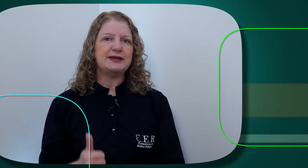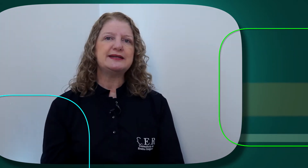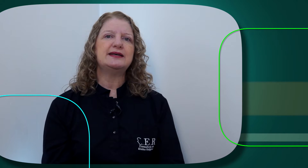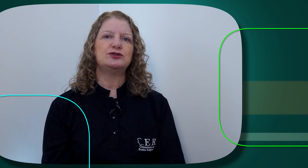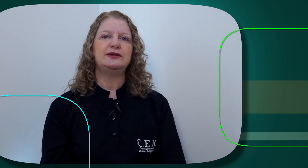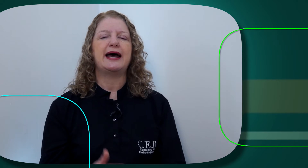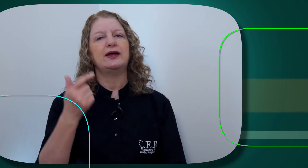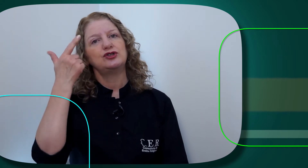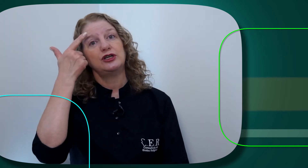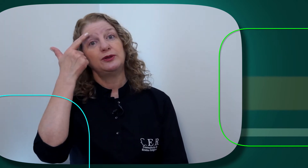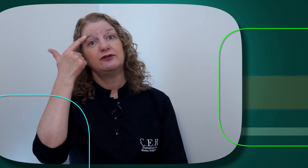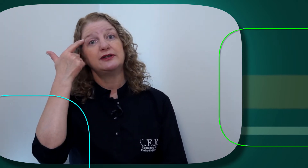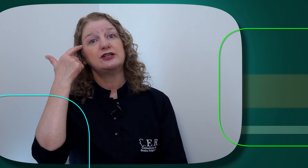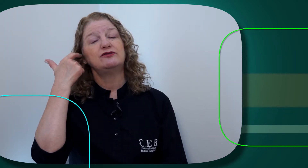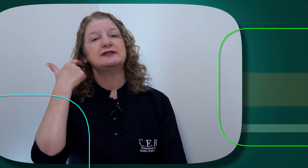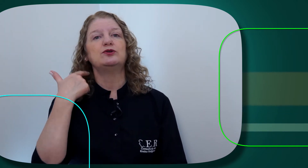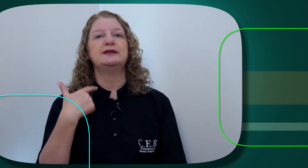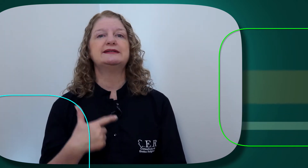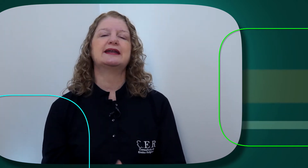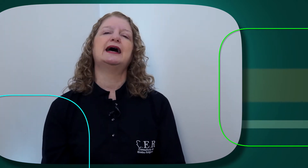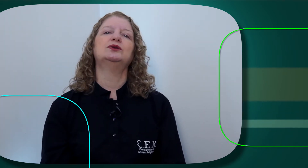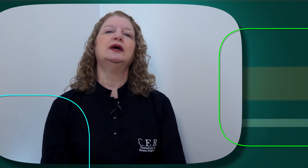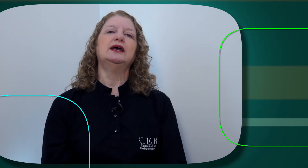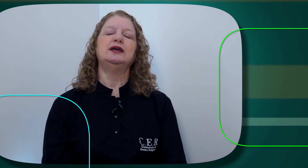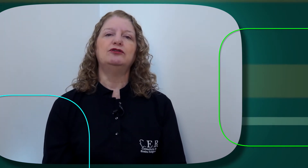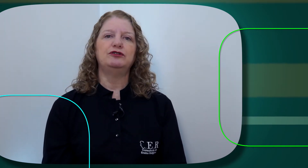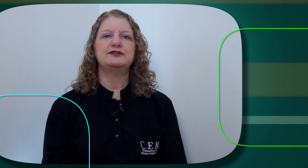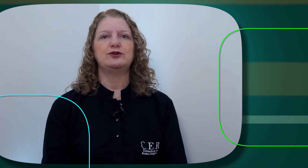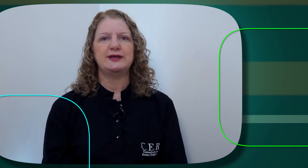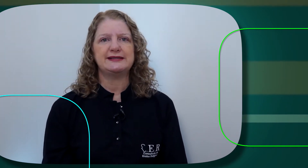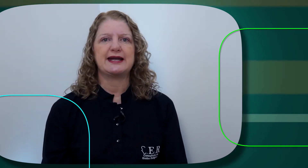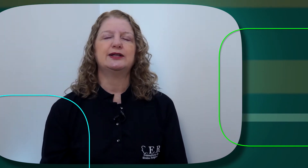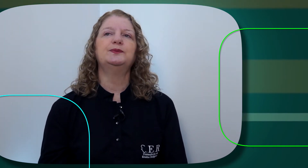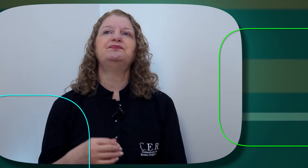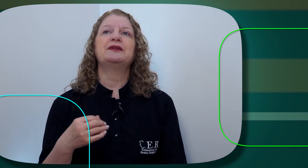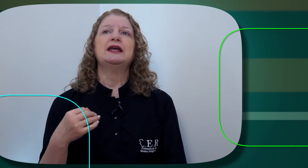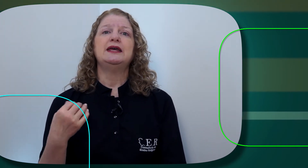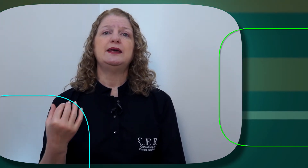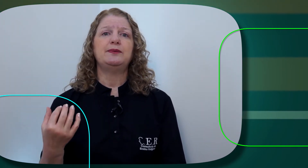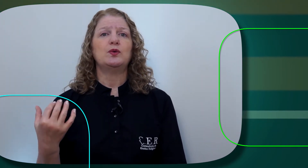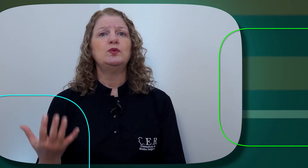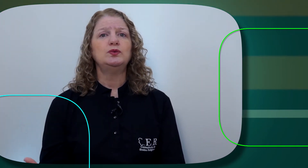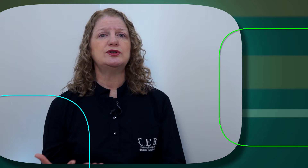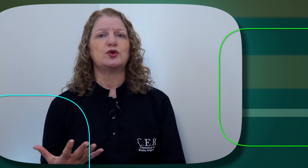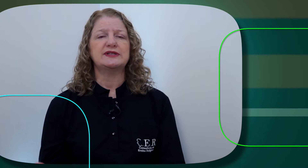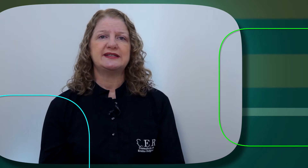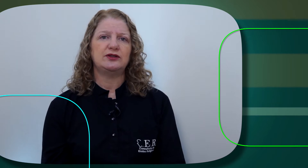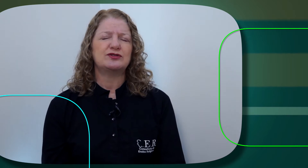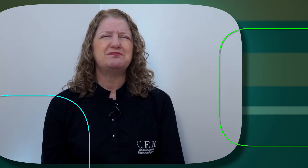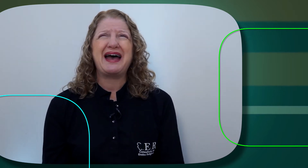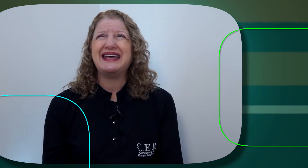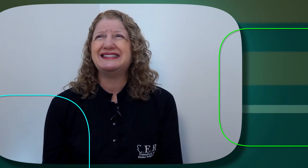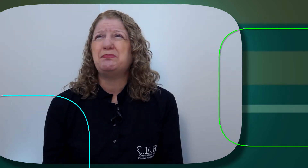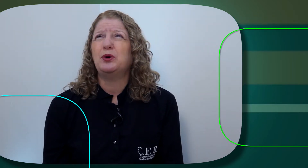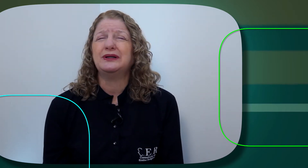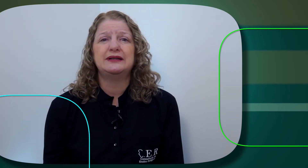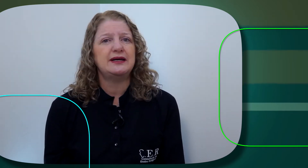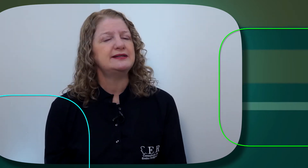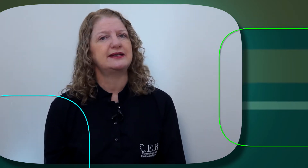comecei a estudar, eu tinha muita vontade de fazer o mestrado, e eu fui fazer o mestrado. E um dos conceitos mais importantes que a